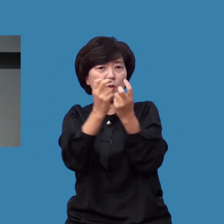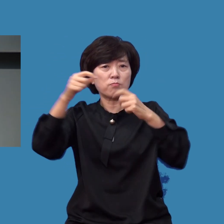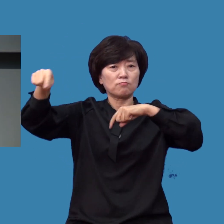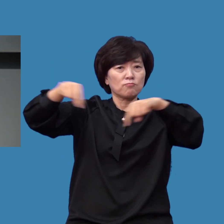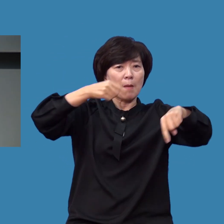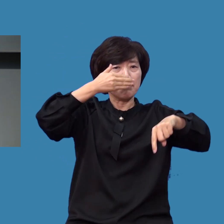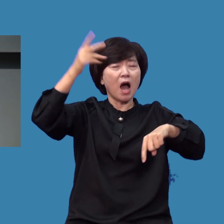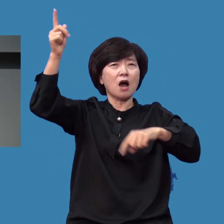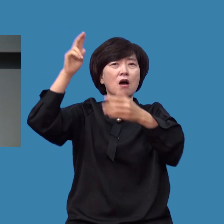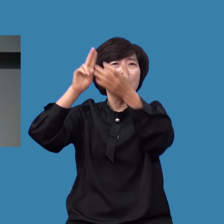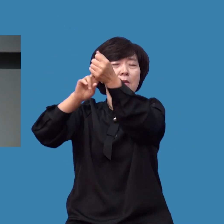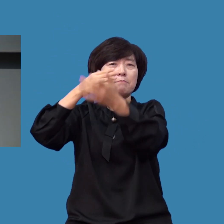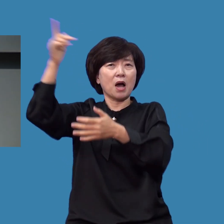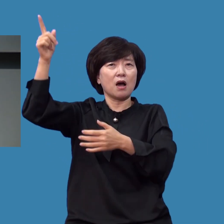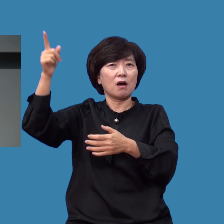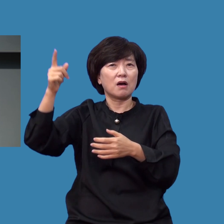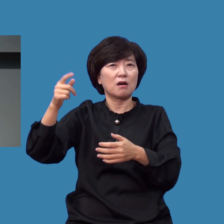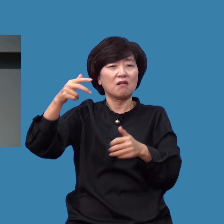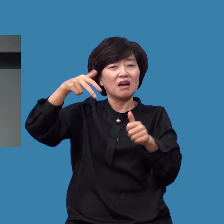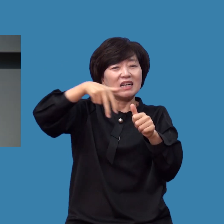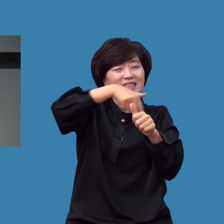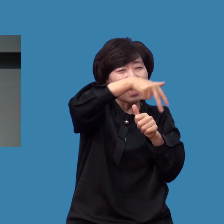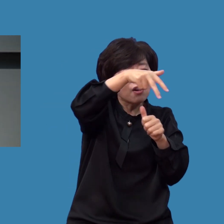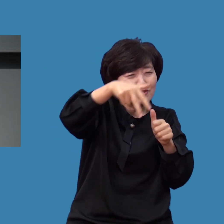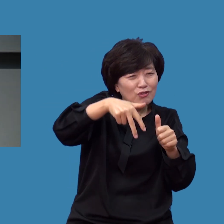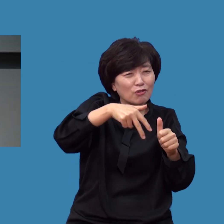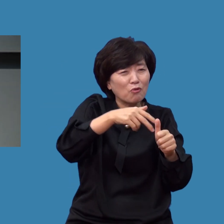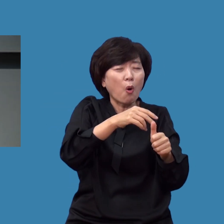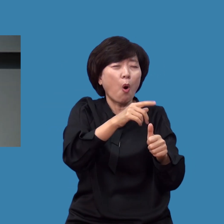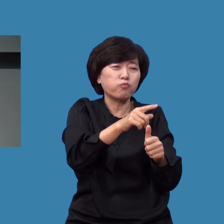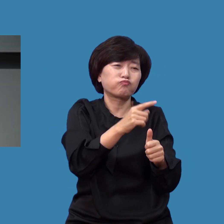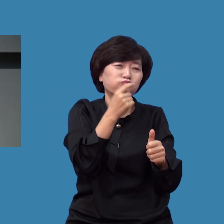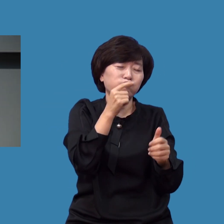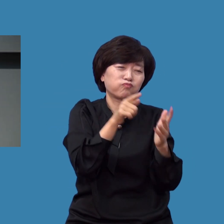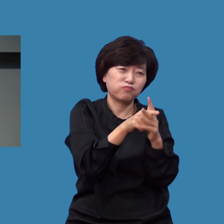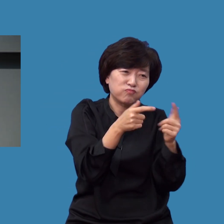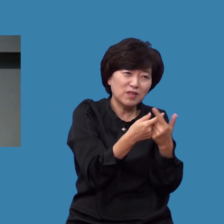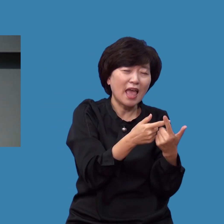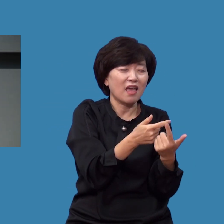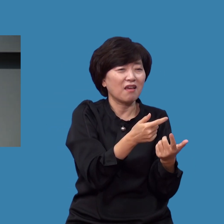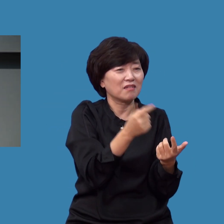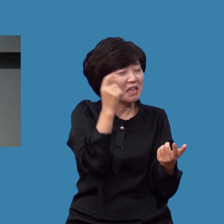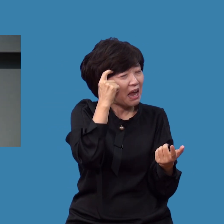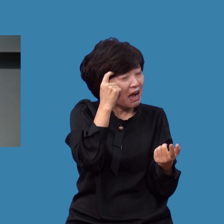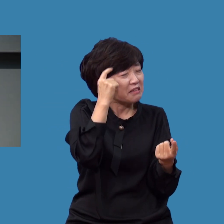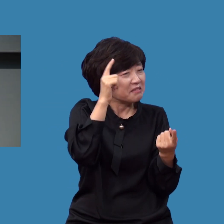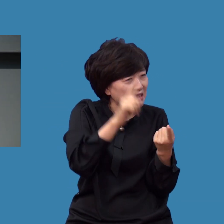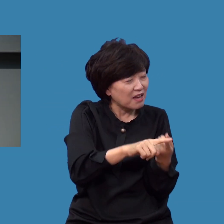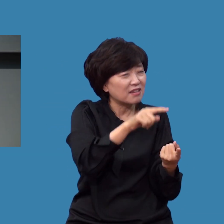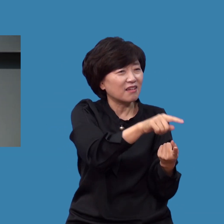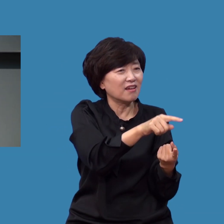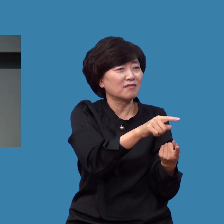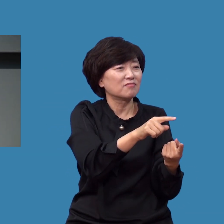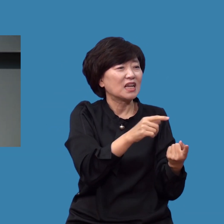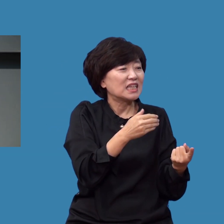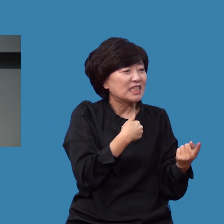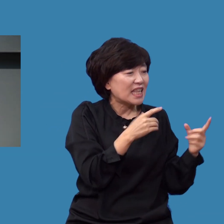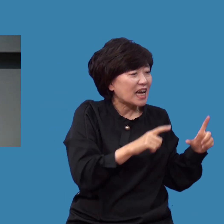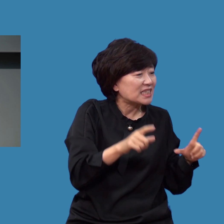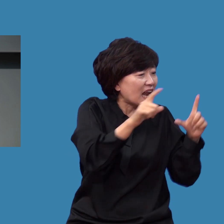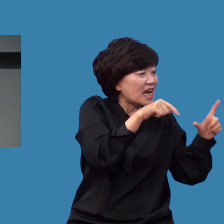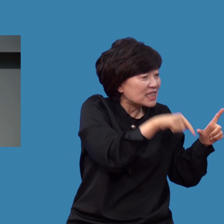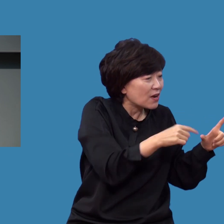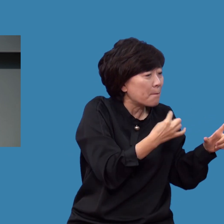뭐 자연적이고 합리적이라고 얘기하는 것은 우리의 피조물들의 제한된 세계 속에서 그런 것이지, 뭐 창조하신 분이야 그게